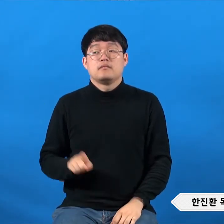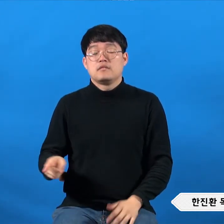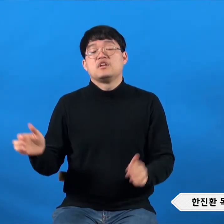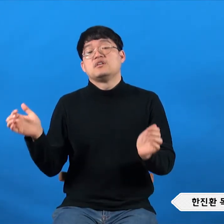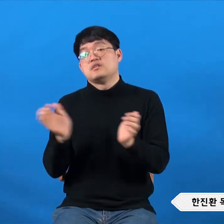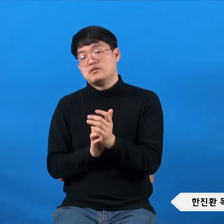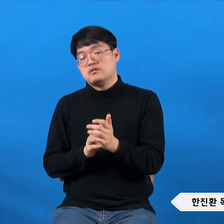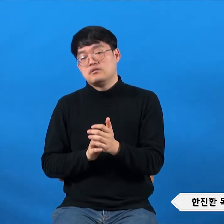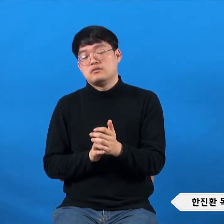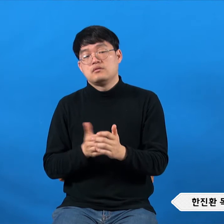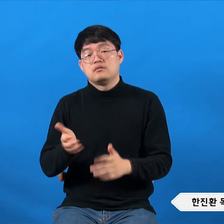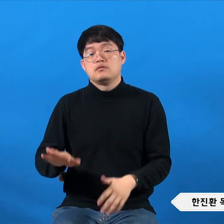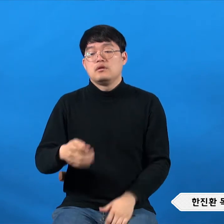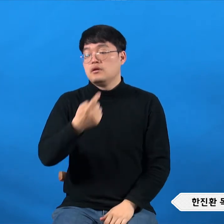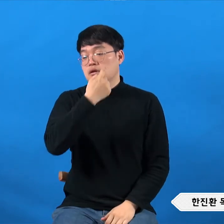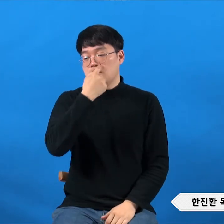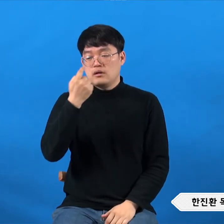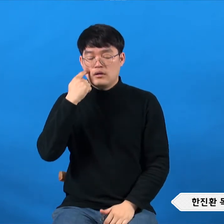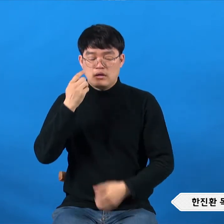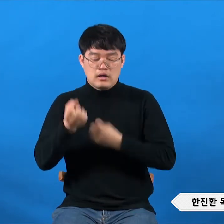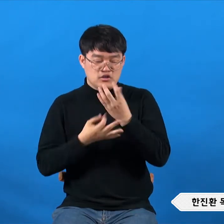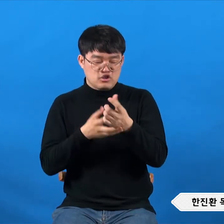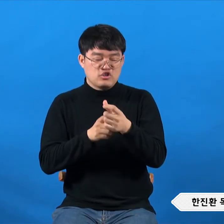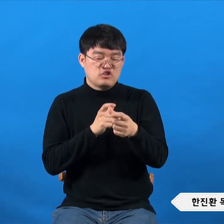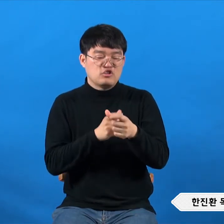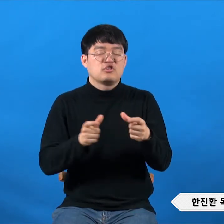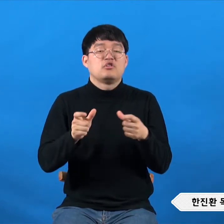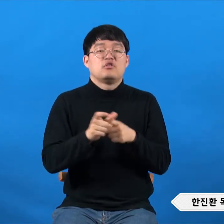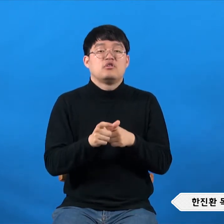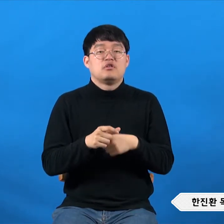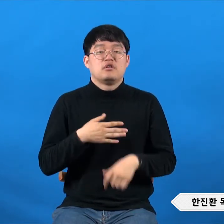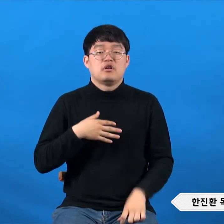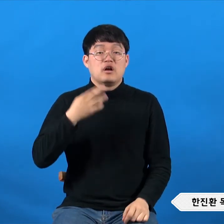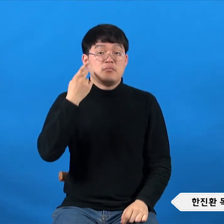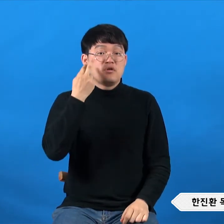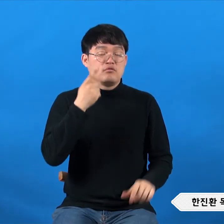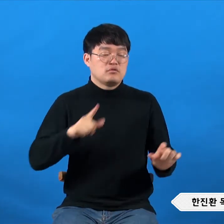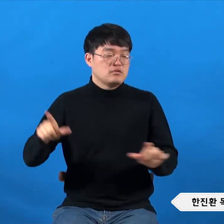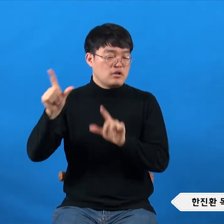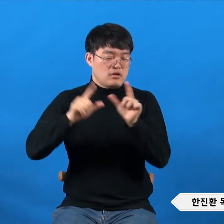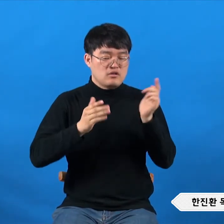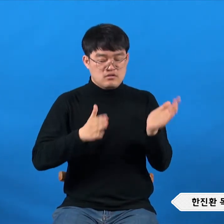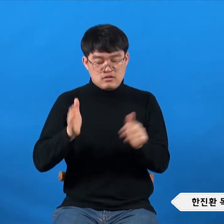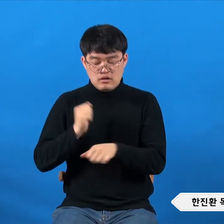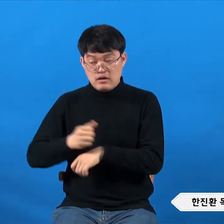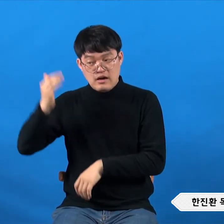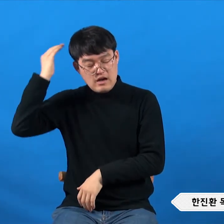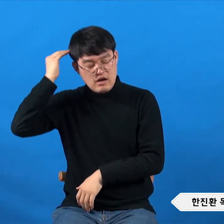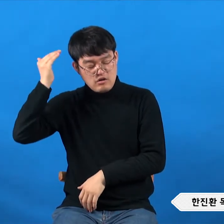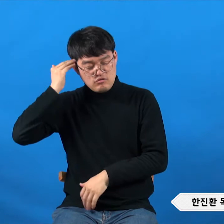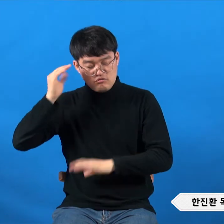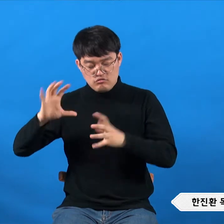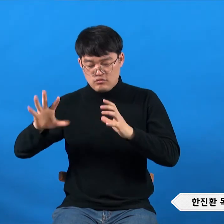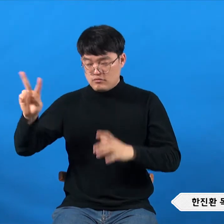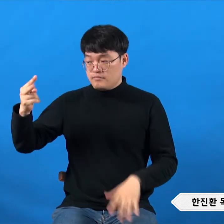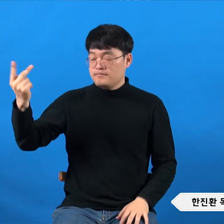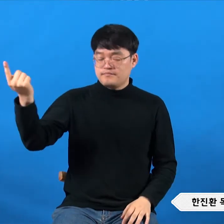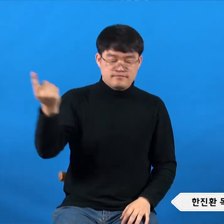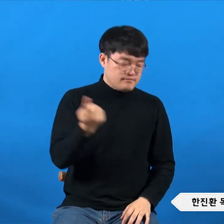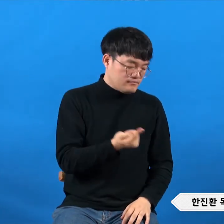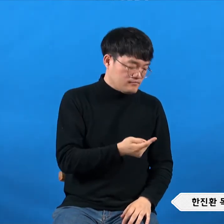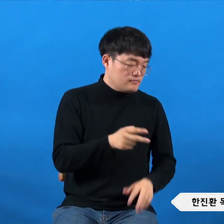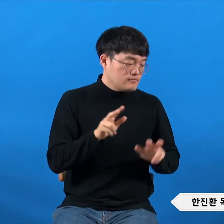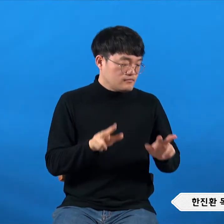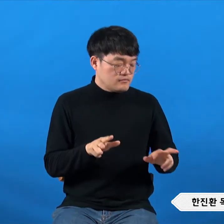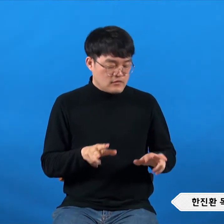거기까지 했으면 좋았을 텐데 간증을 이어갔습니다. 자기들이 미국 생활을 정리를 하고 한국에 들어오면서